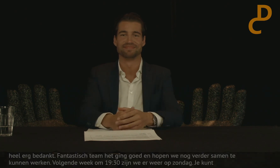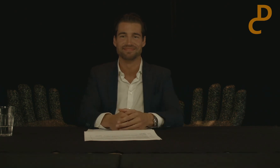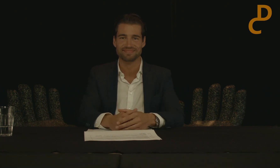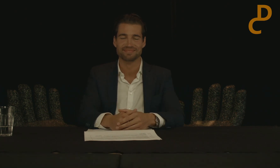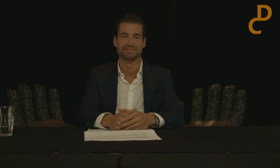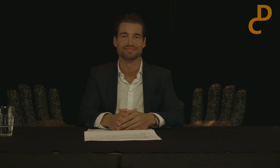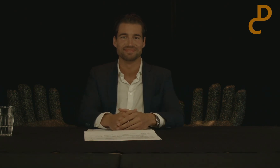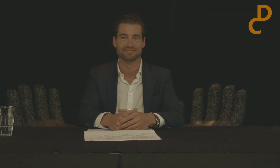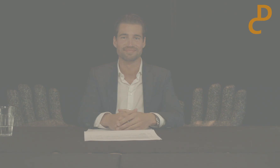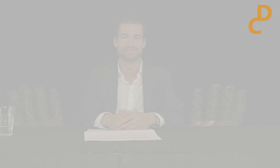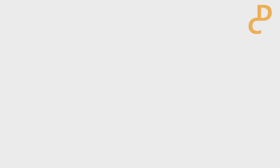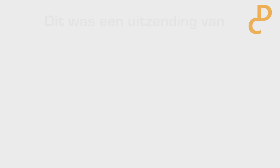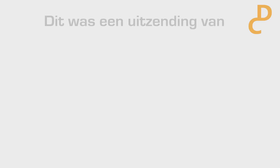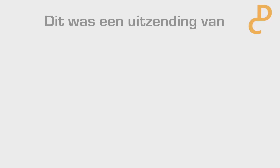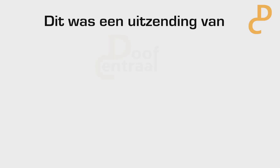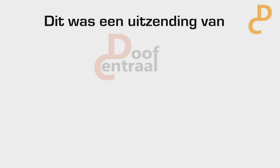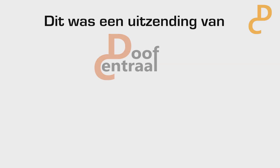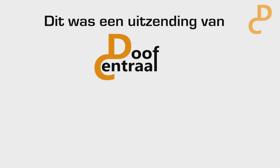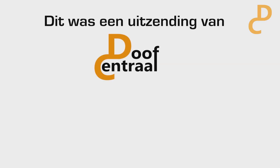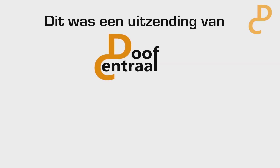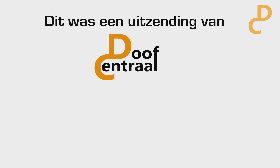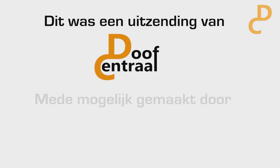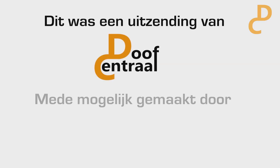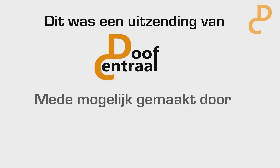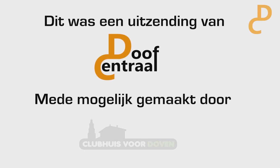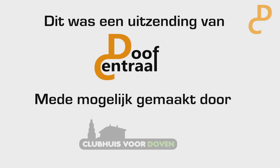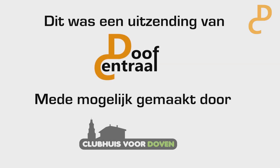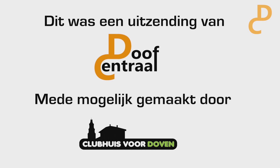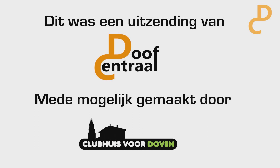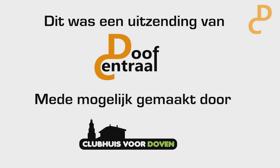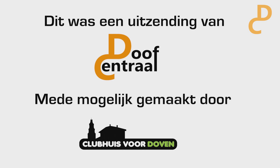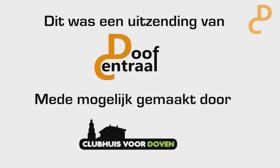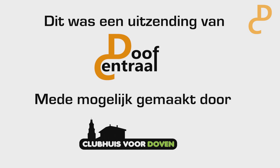verder. Doei!